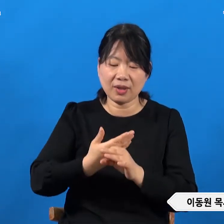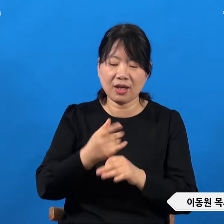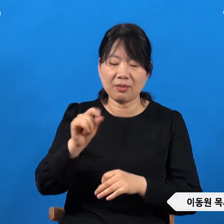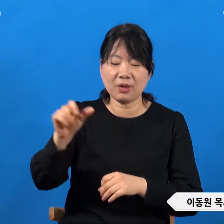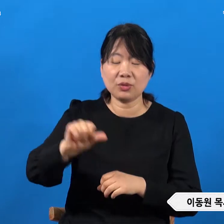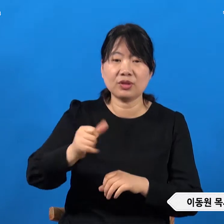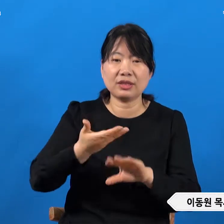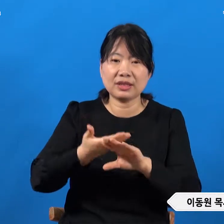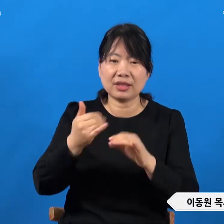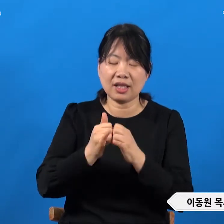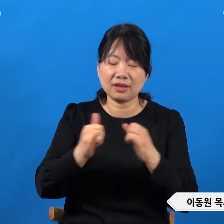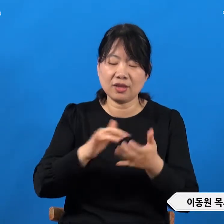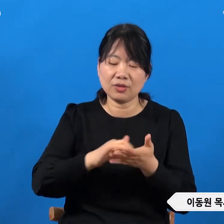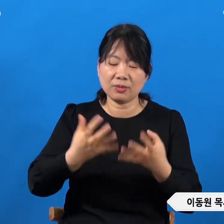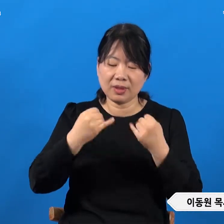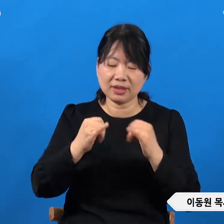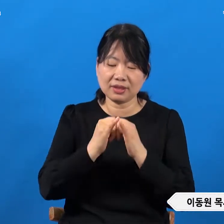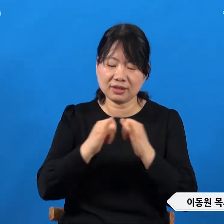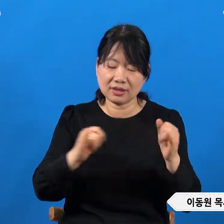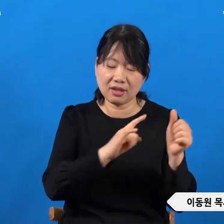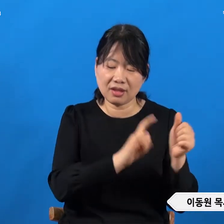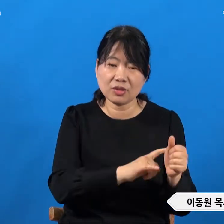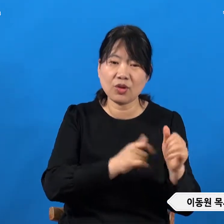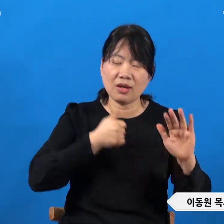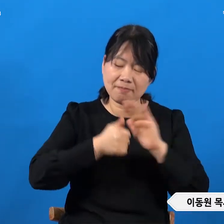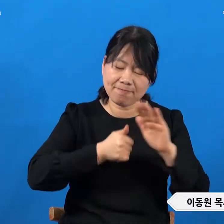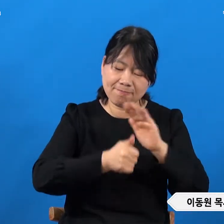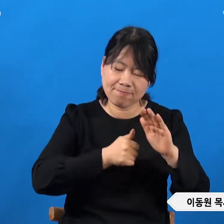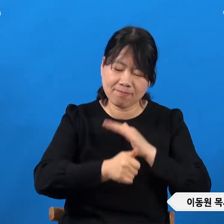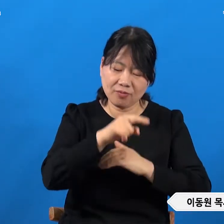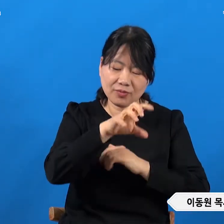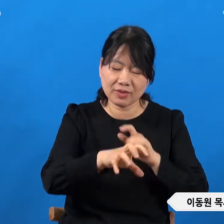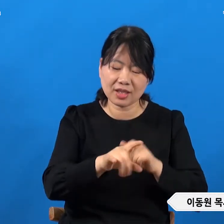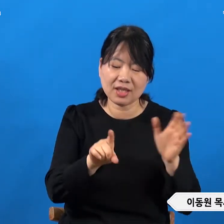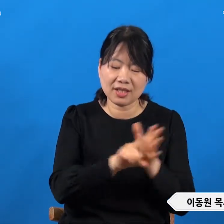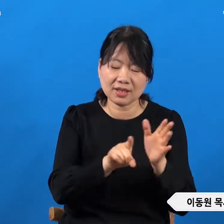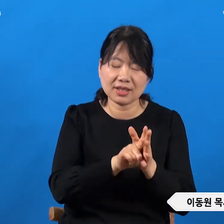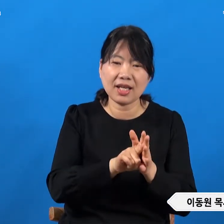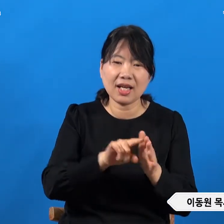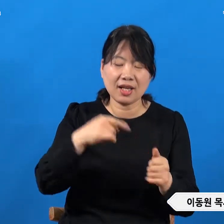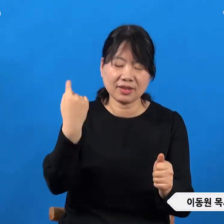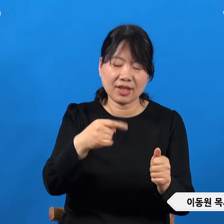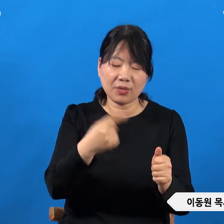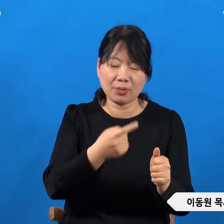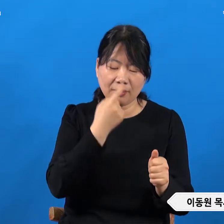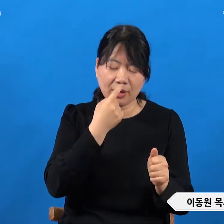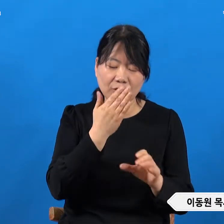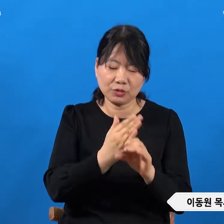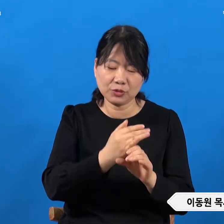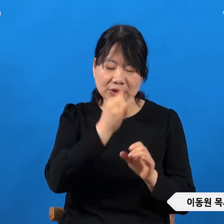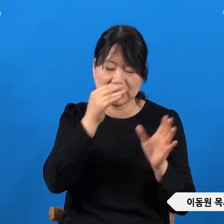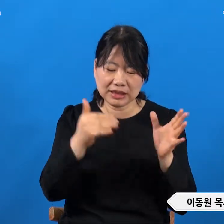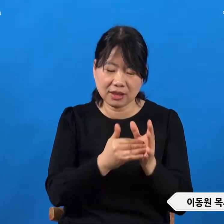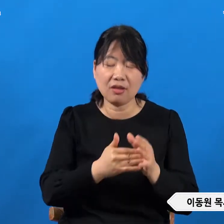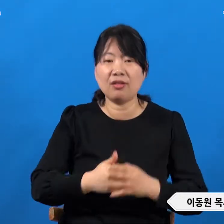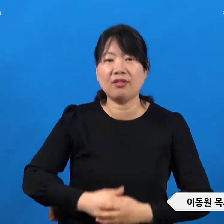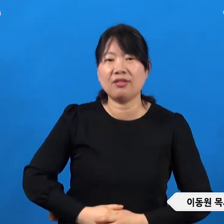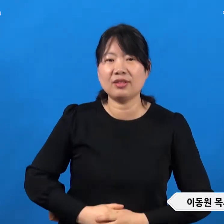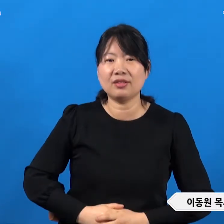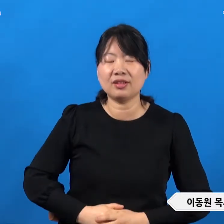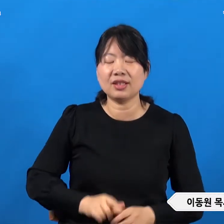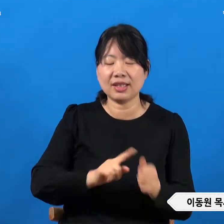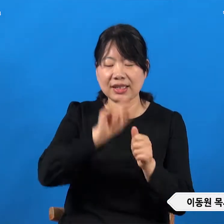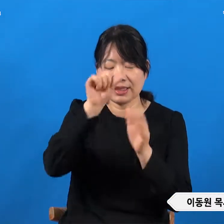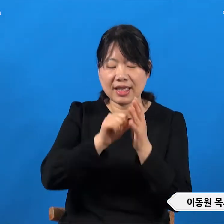15,000 이상의 수많은 사람들이 이곳을 찾고 여기에서 신앙의 레슨을 배우고 있다는 사실입니다.